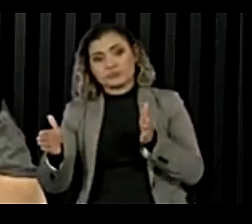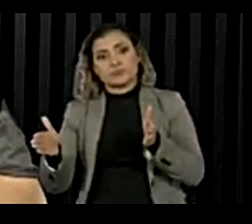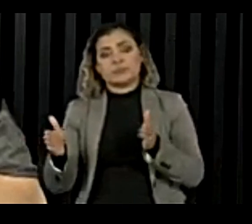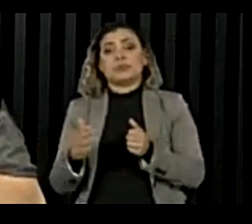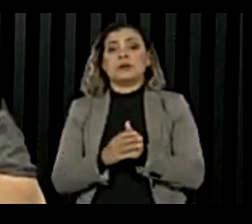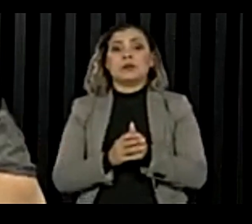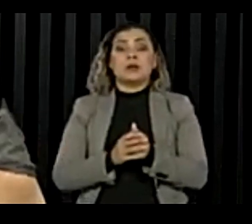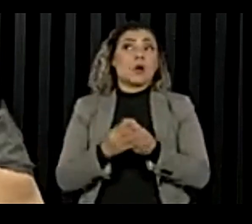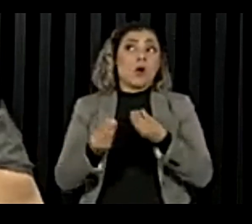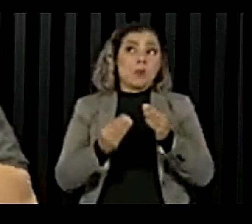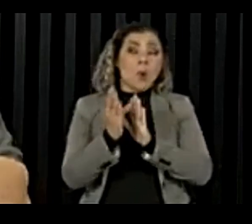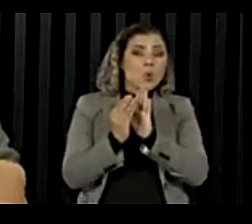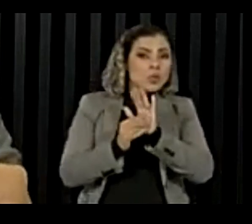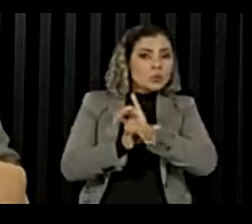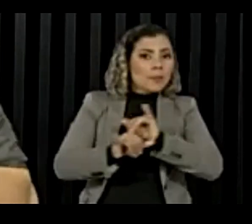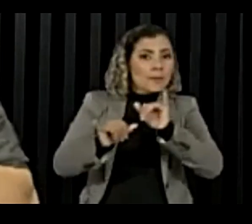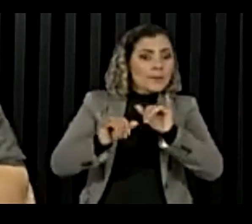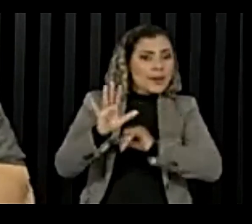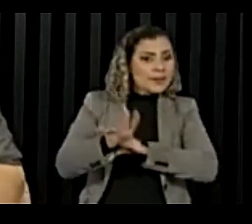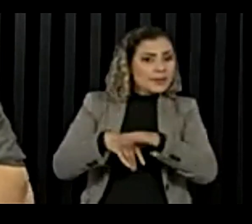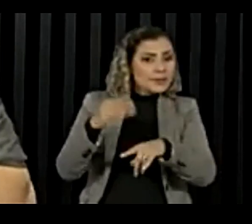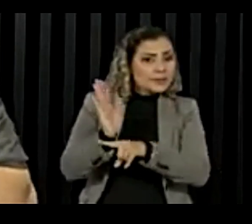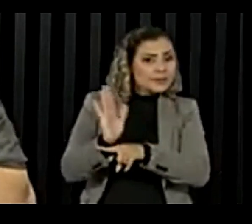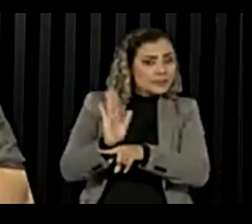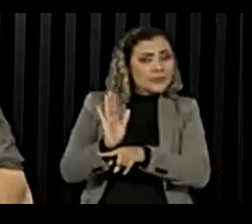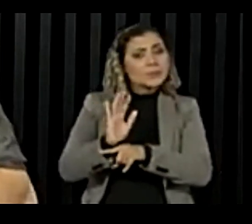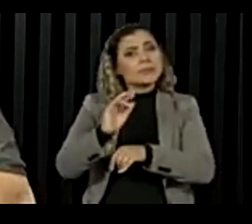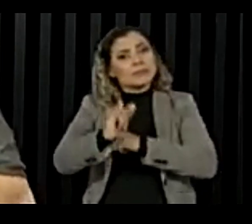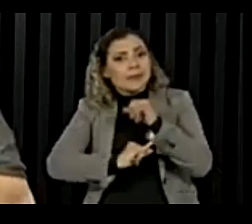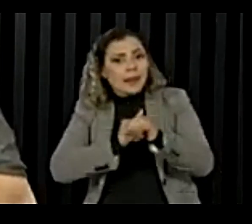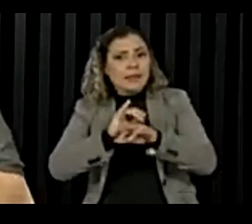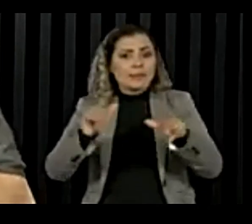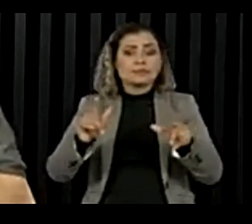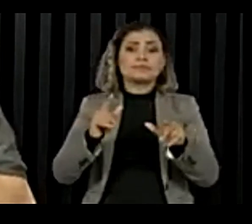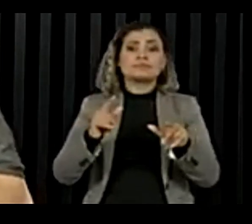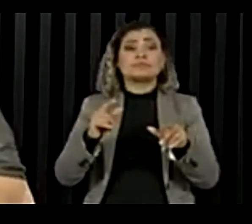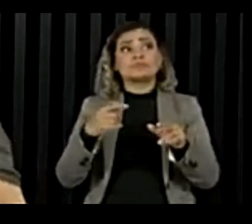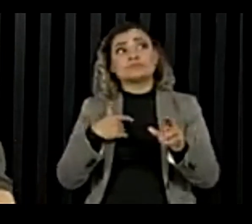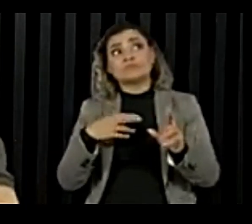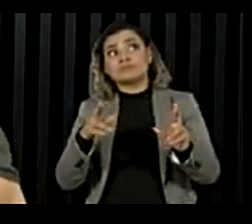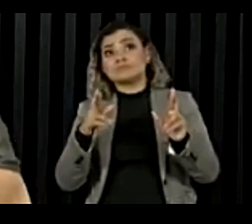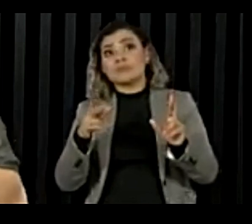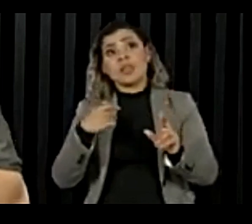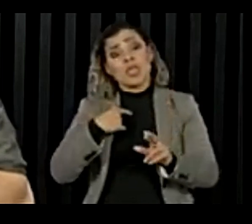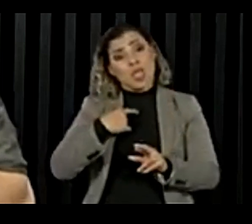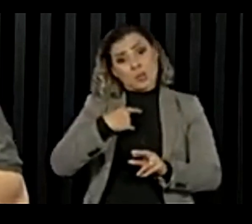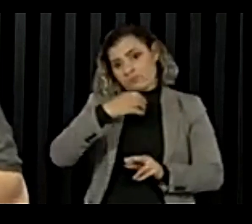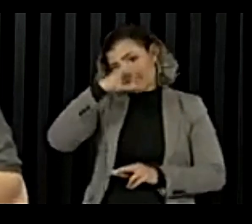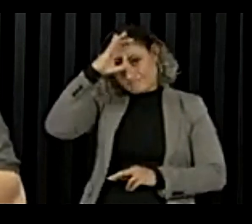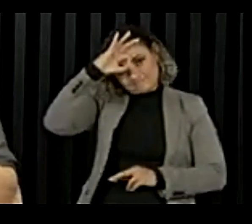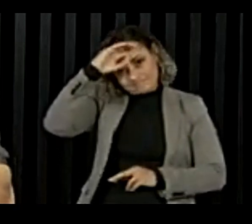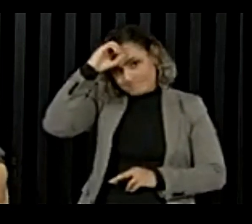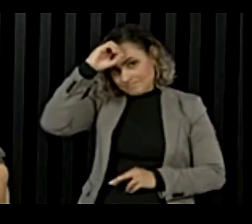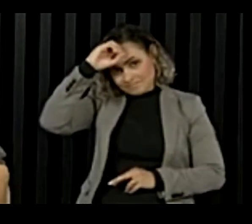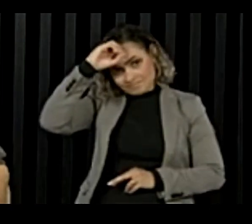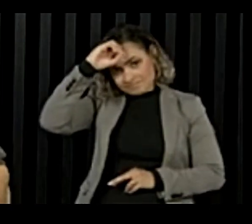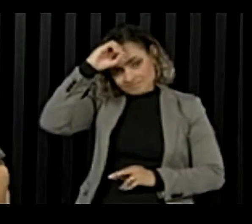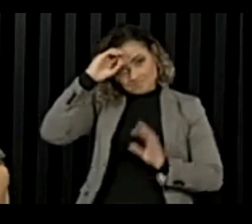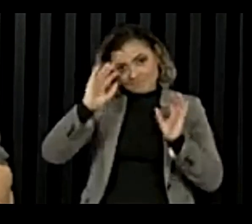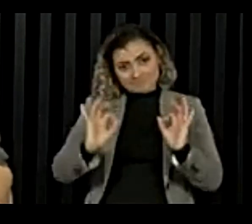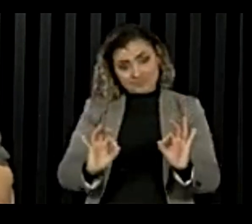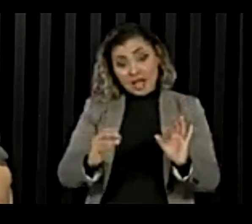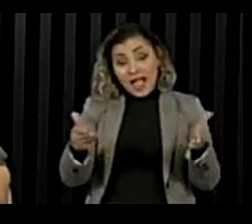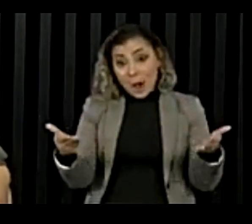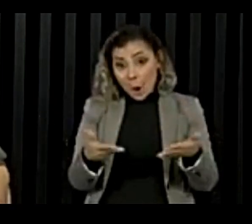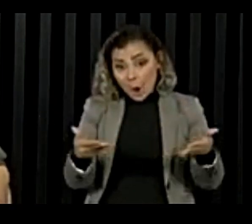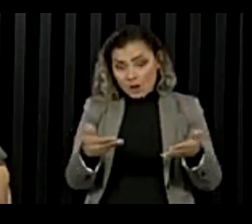de conteúdo, eu já fico muito confuso em poder fazer uma previsão. Eu me sinto muito ignorante para fazer uma previsão. Em relação ao que está acontecendo agora,